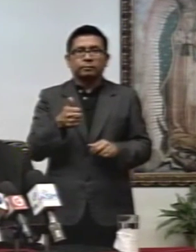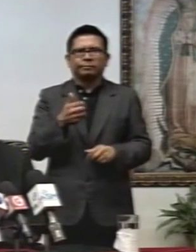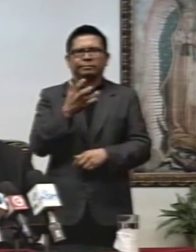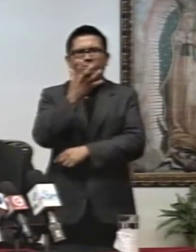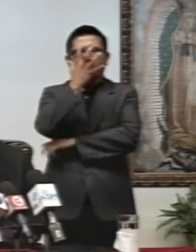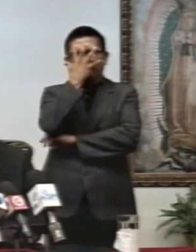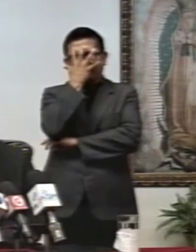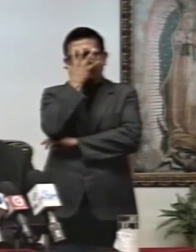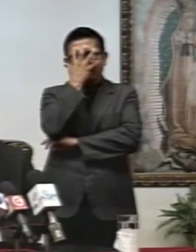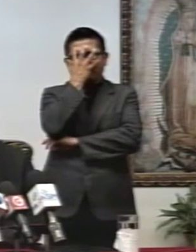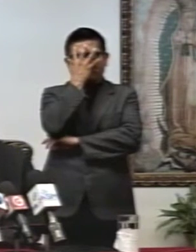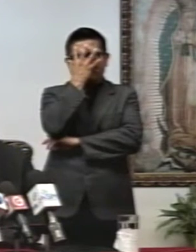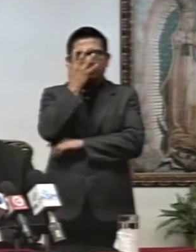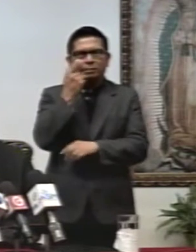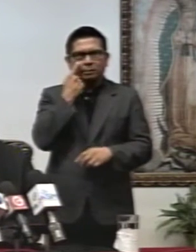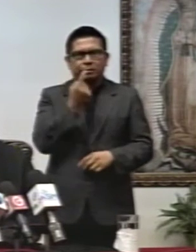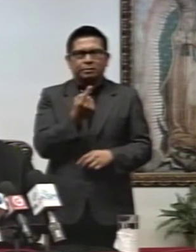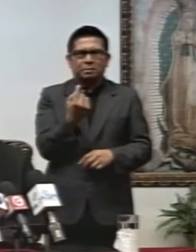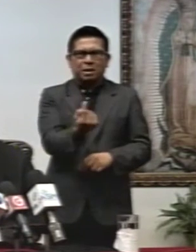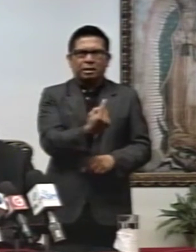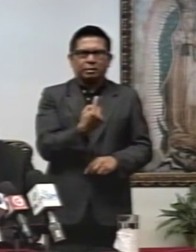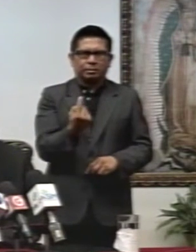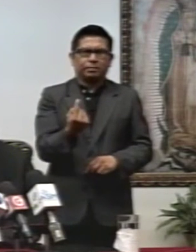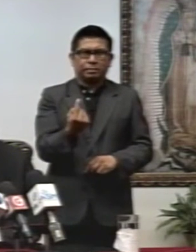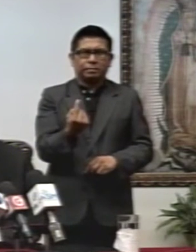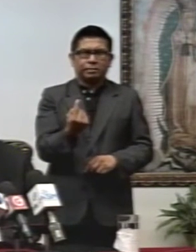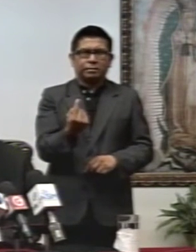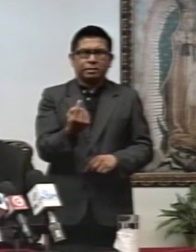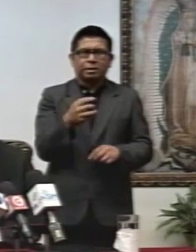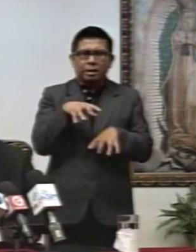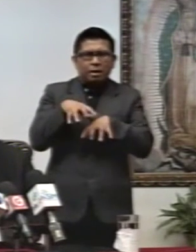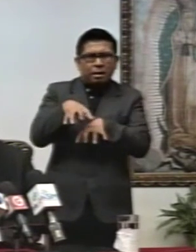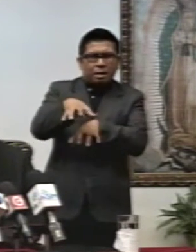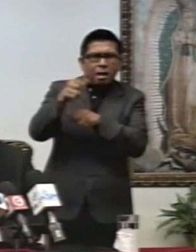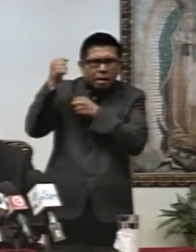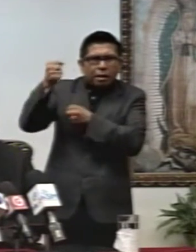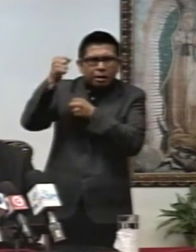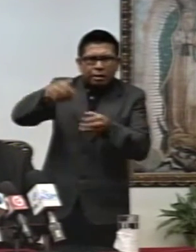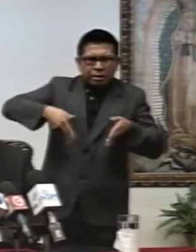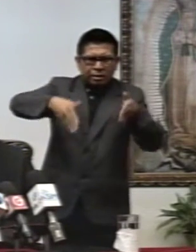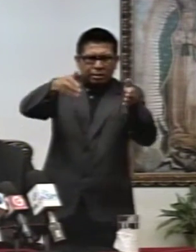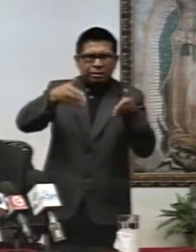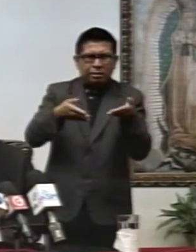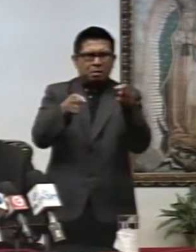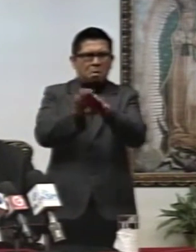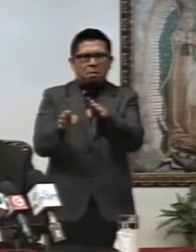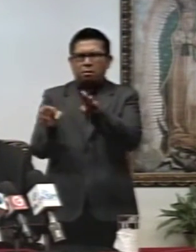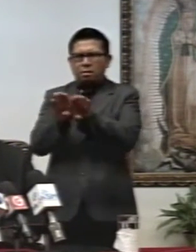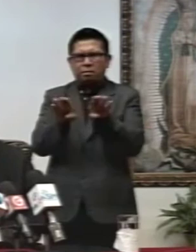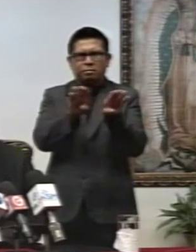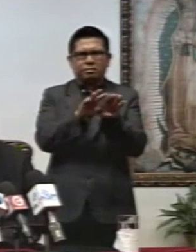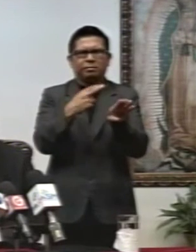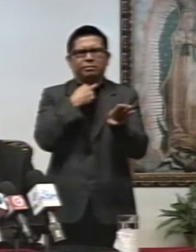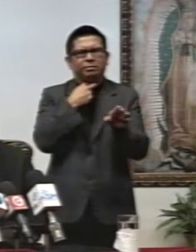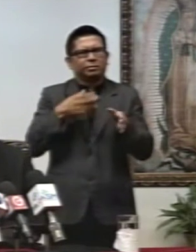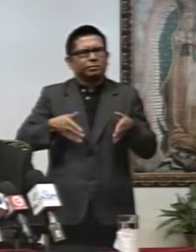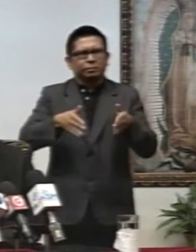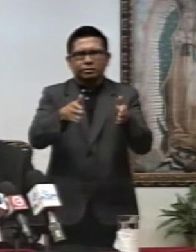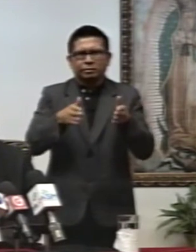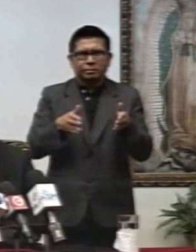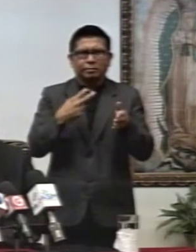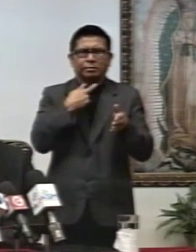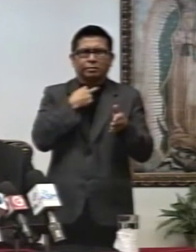penoso ver a las personas que tienen que salir a la calle, bloquear las calles